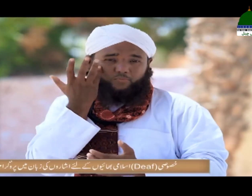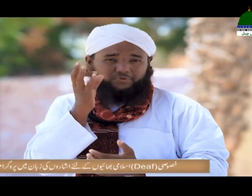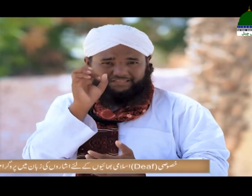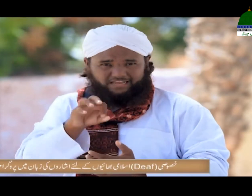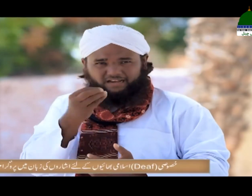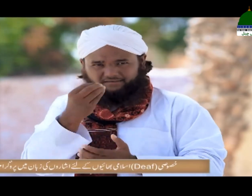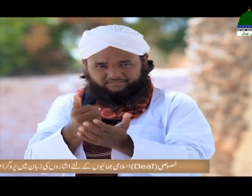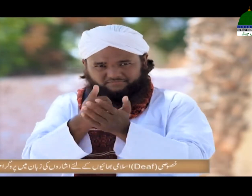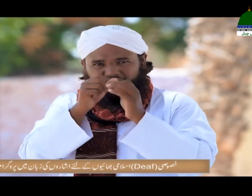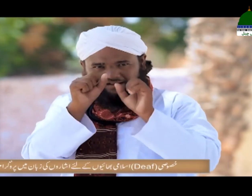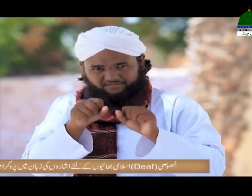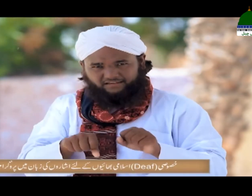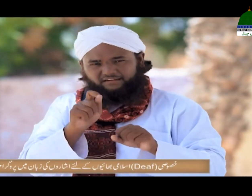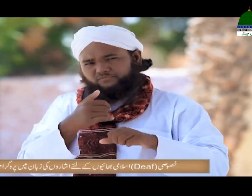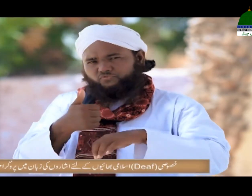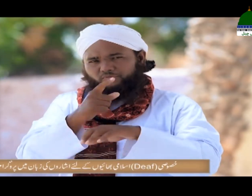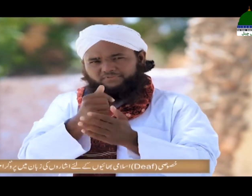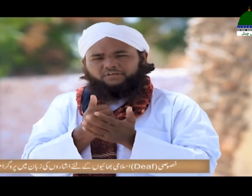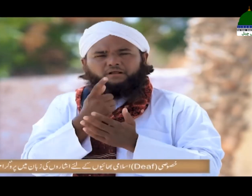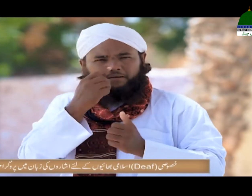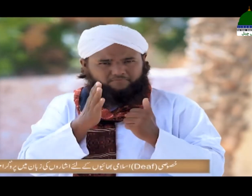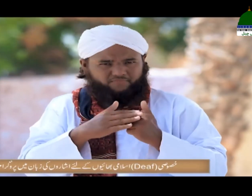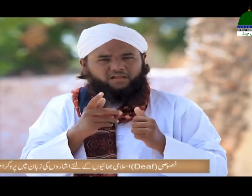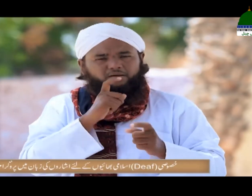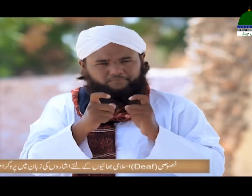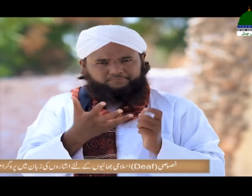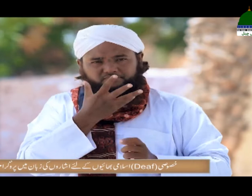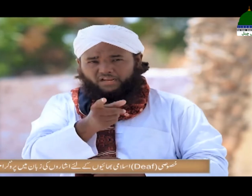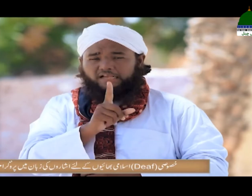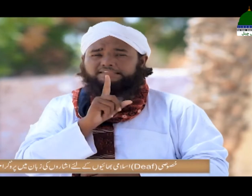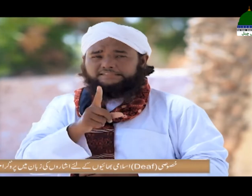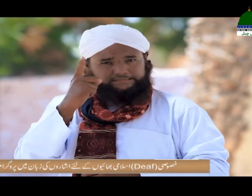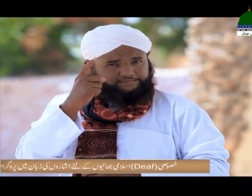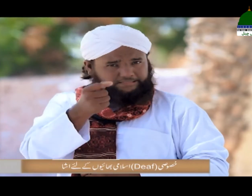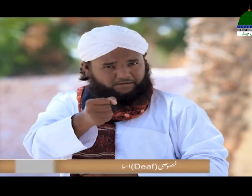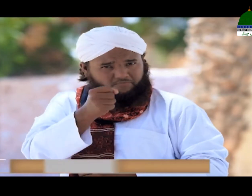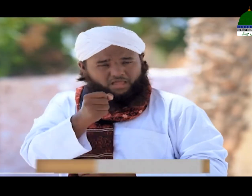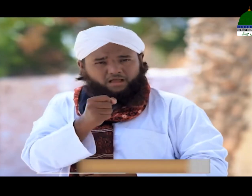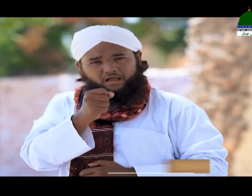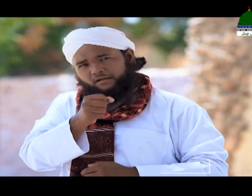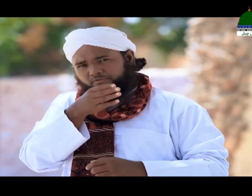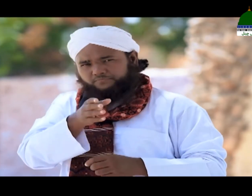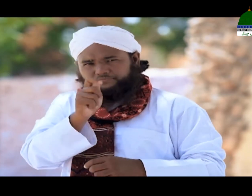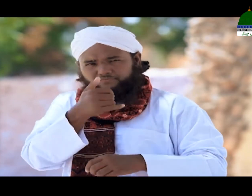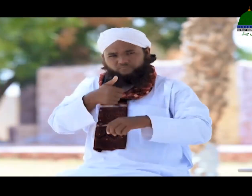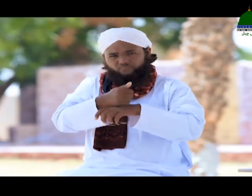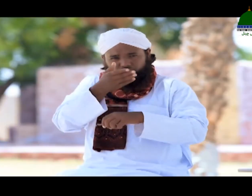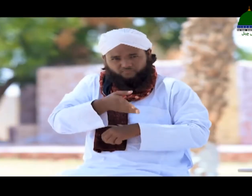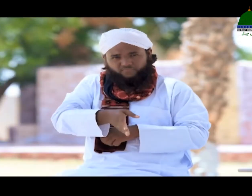گا۔ اس کی زوجہ نے بھی یہی مشورہ دیا کہ تم یقین کامل کے ساتھ رزق کی تلاش میں نکلو، اللہ